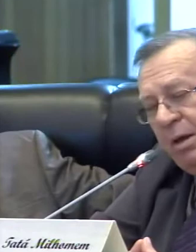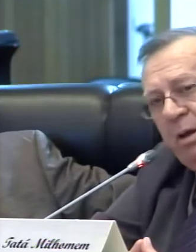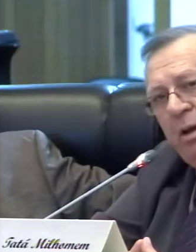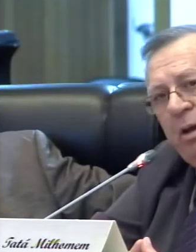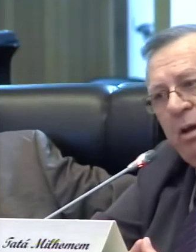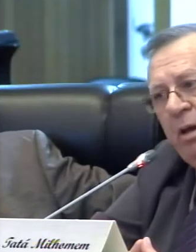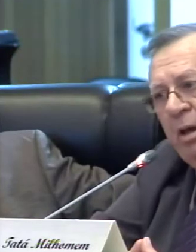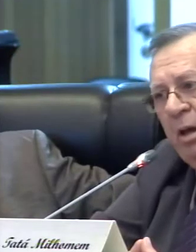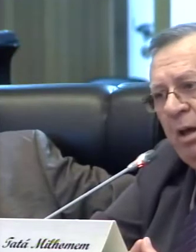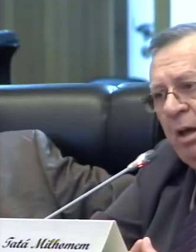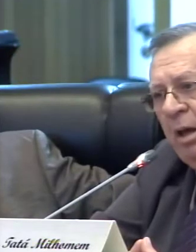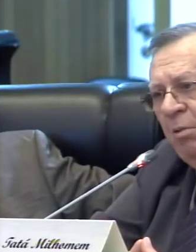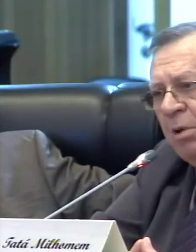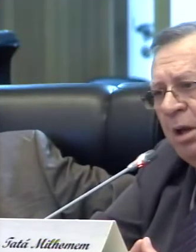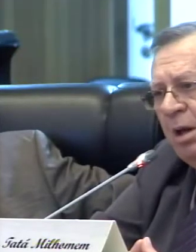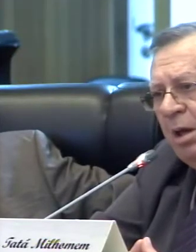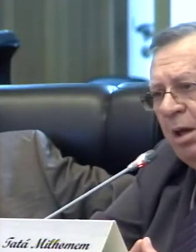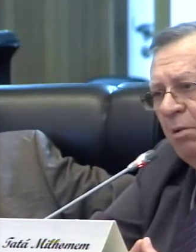Porém,